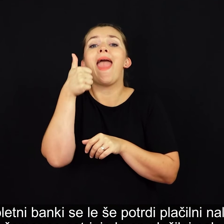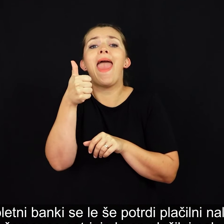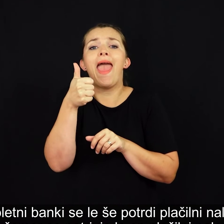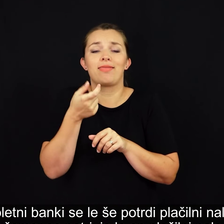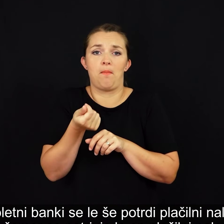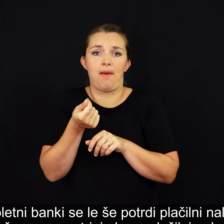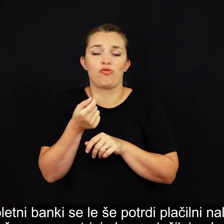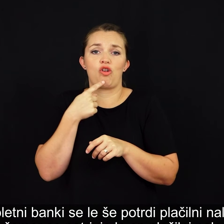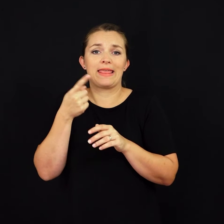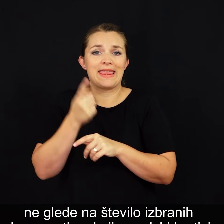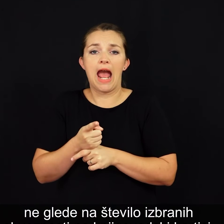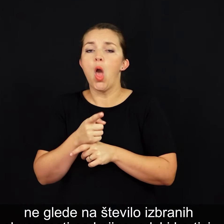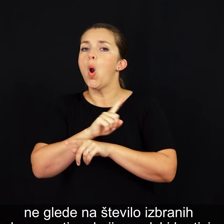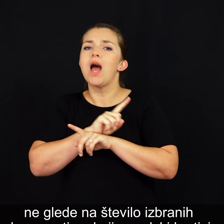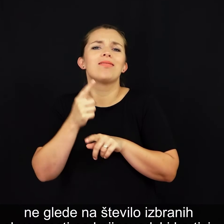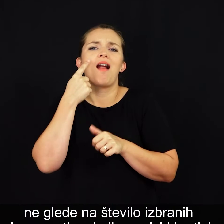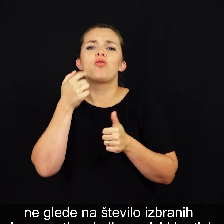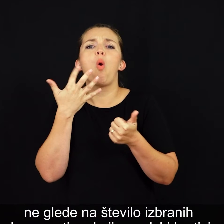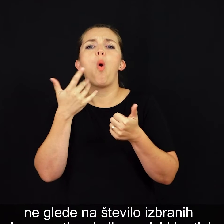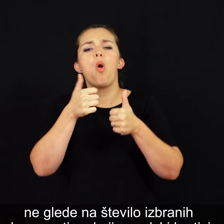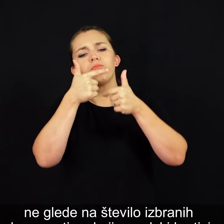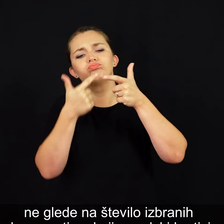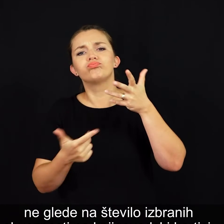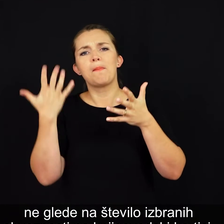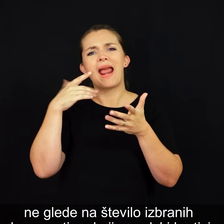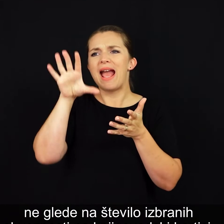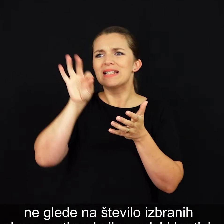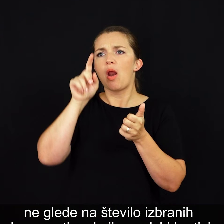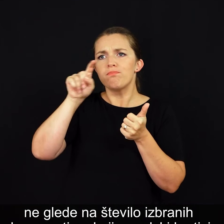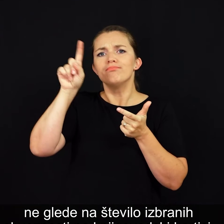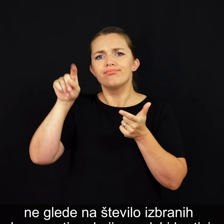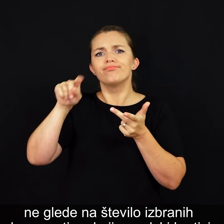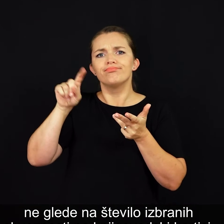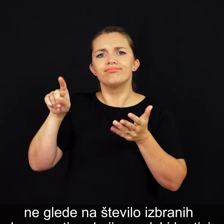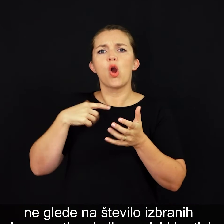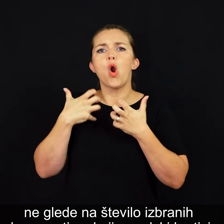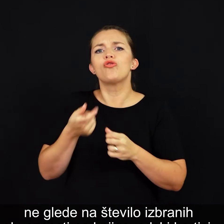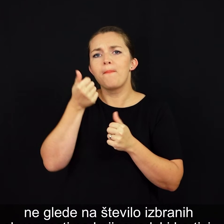plačilni nalog, ne glede na število izbranih obveznosti na knjigovodski kartici.